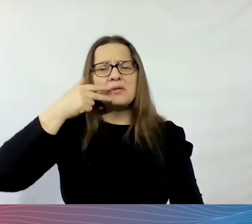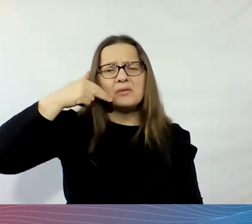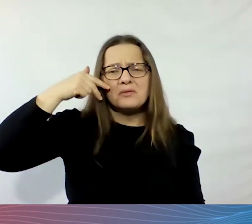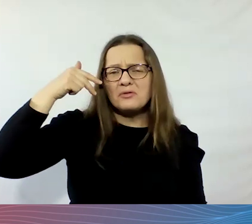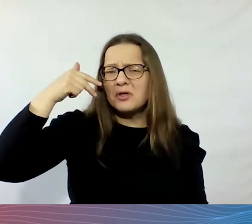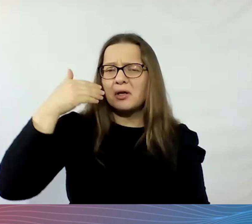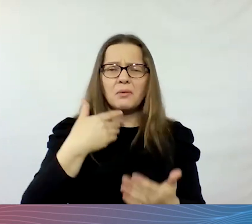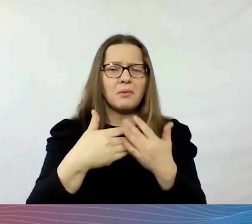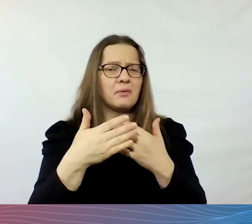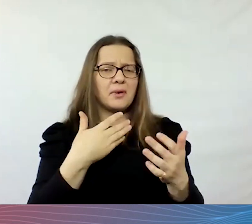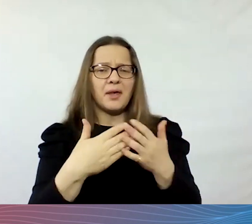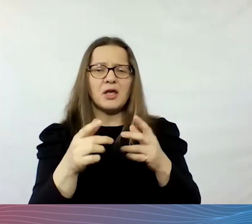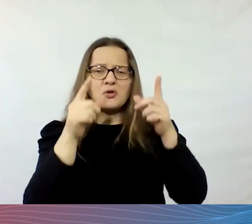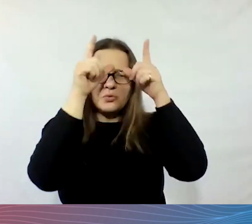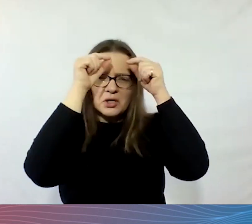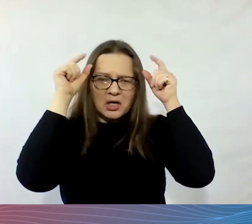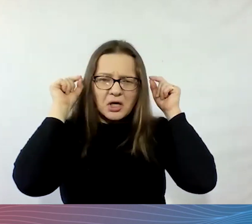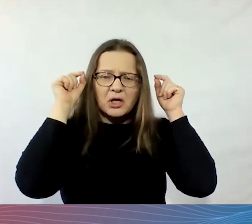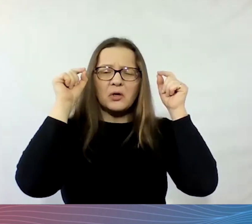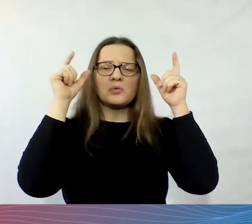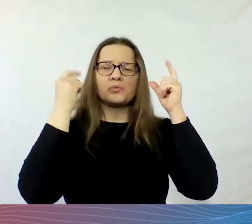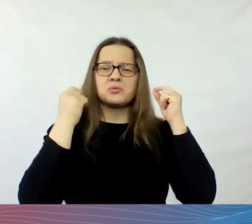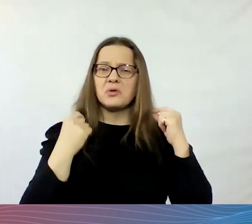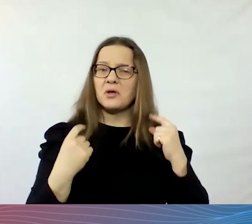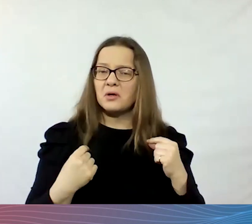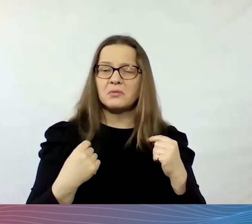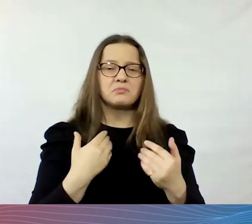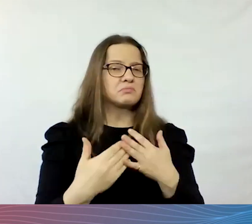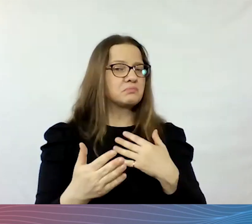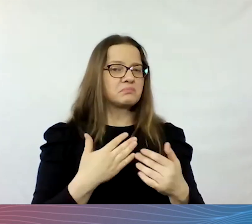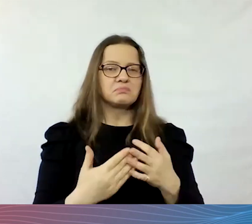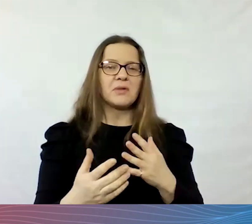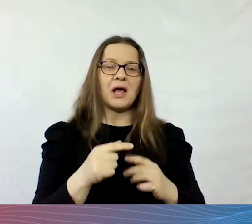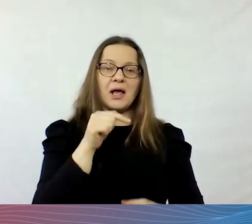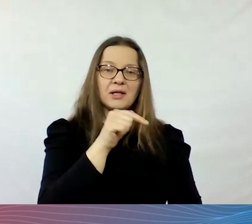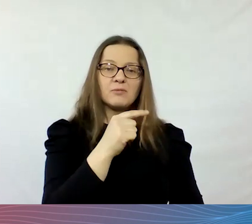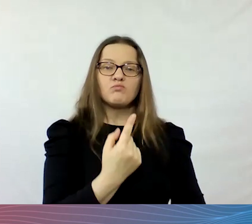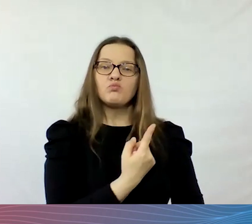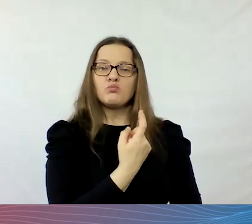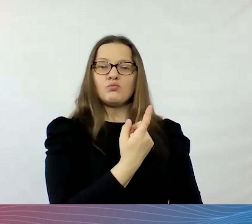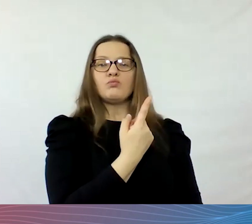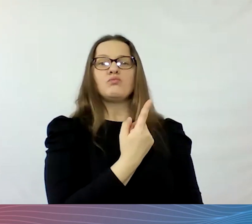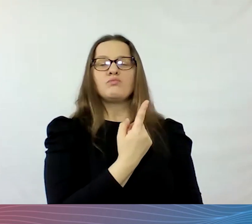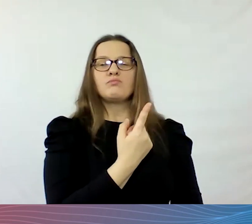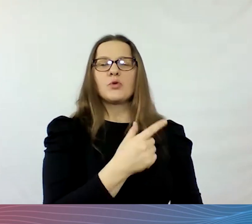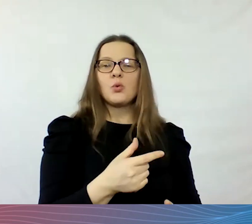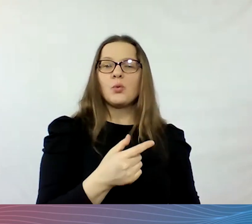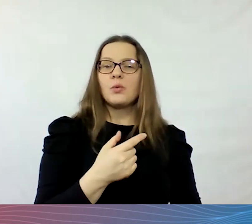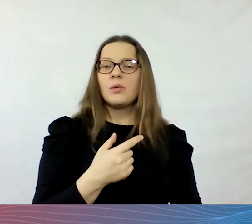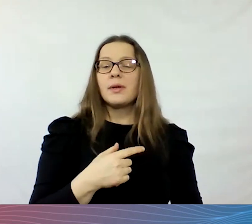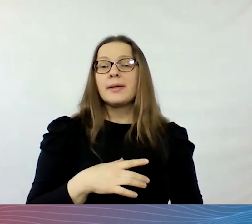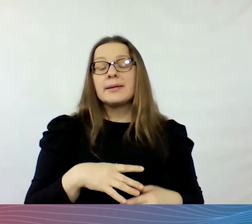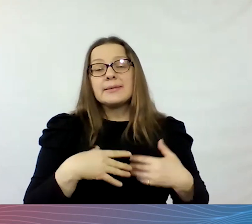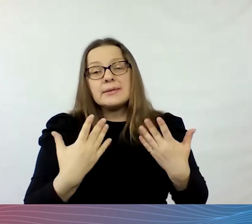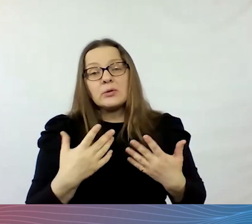quando você creu em Jesus, você foi, ainda que você não tenha